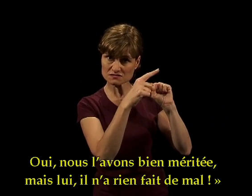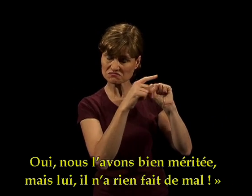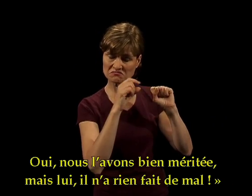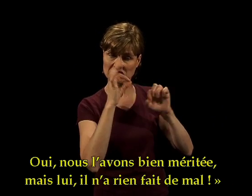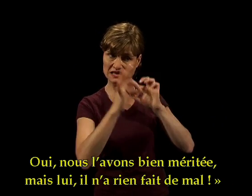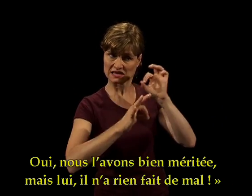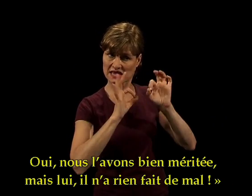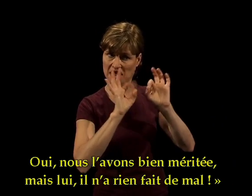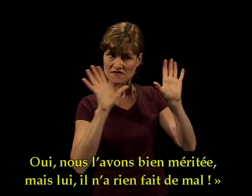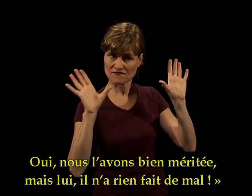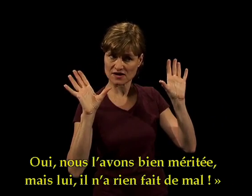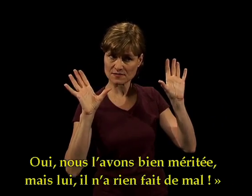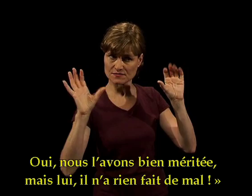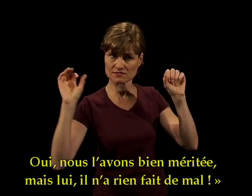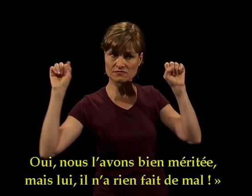lui, il n'a rien fait de mal. »